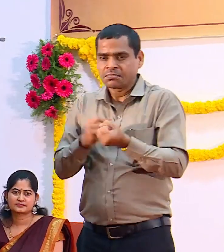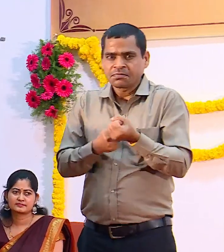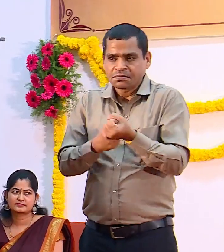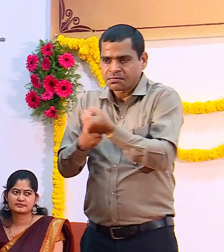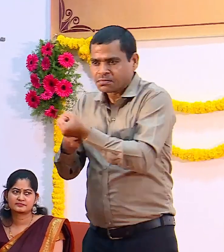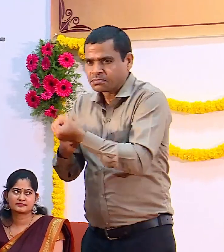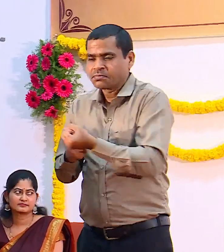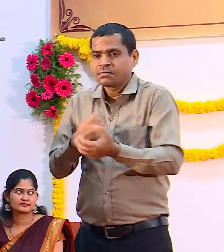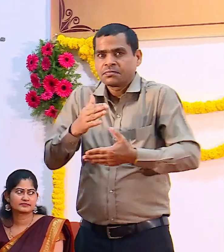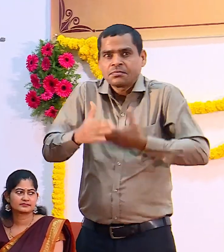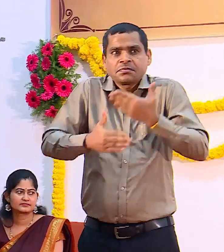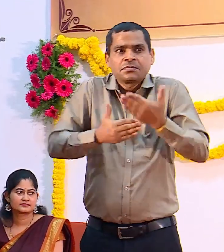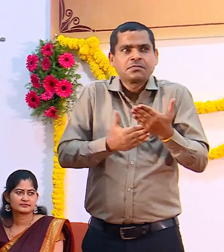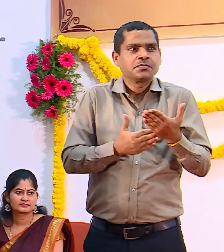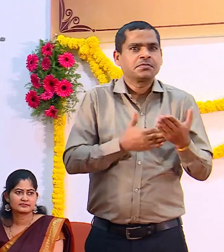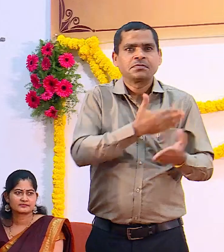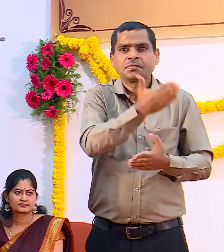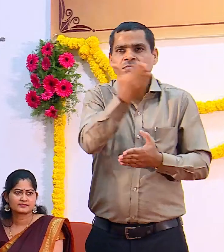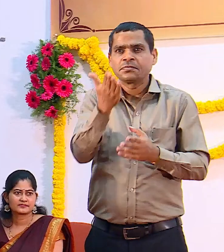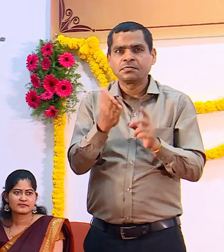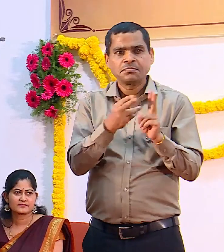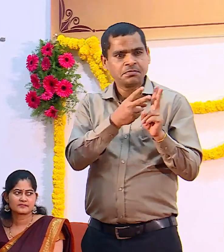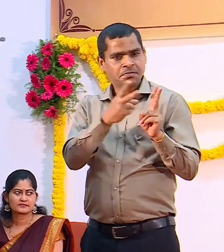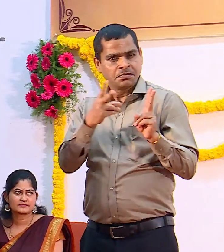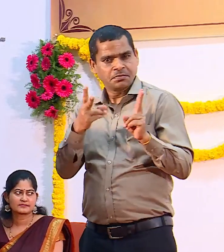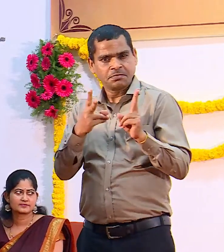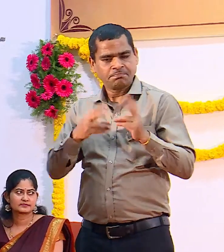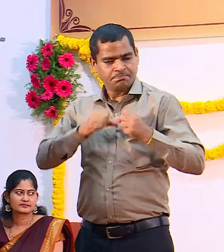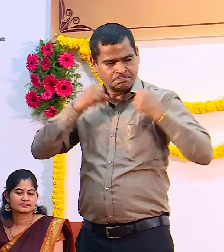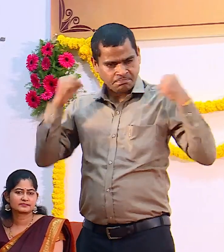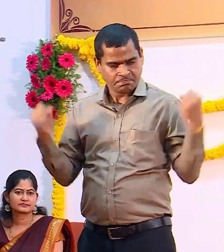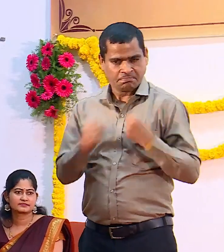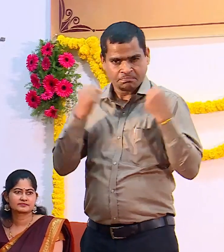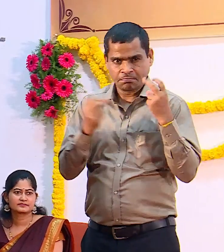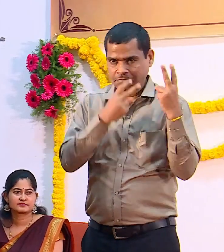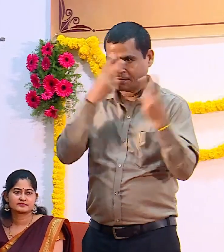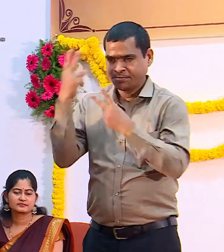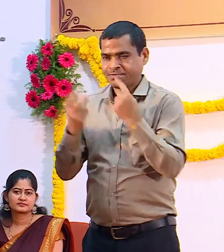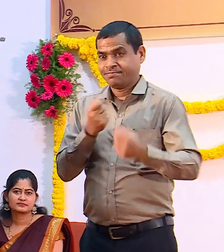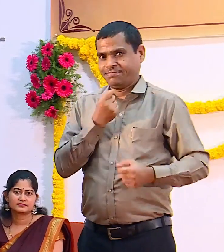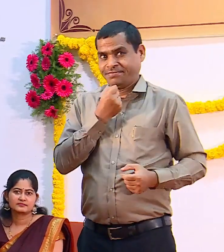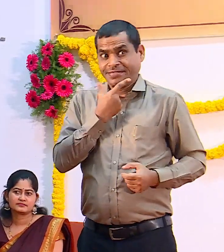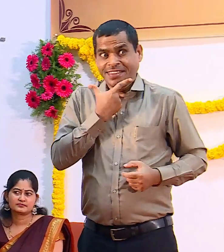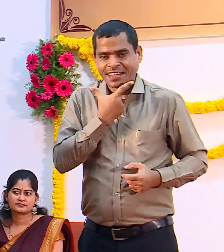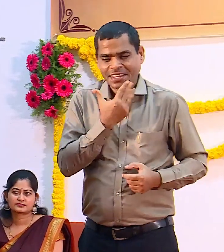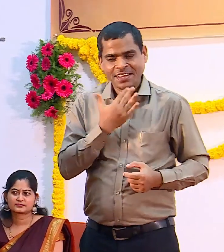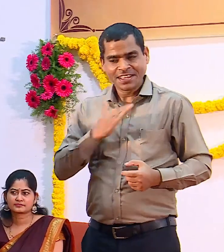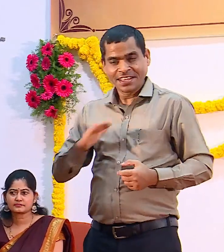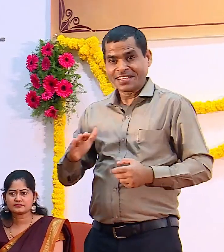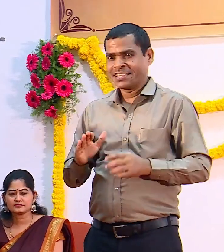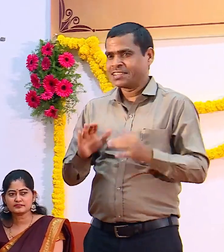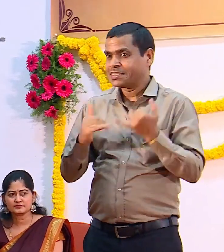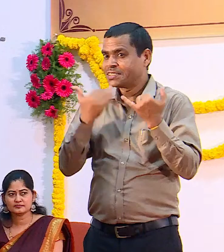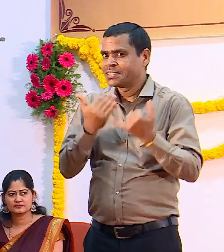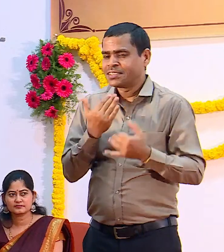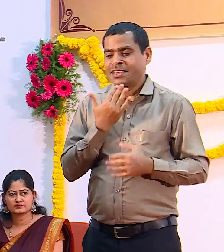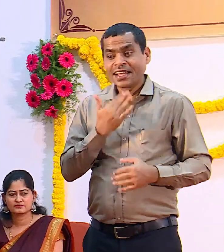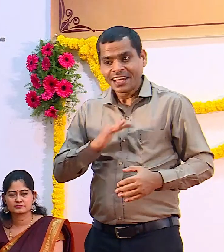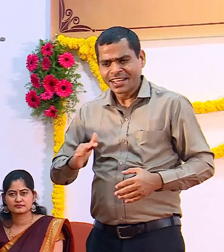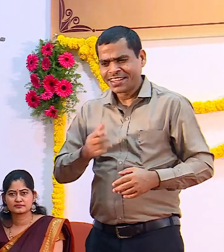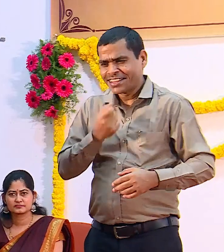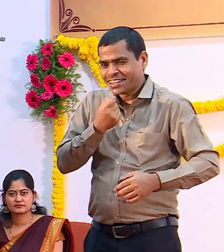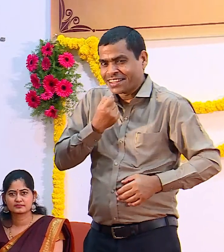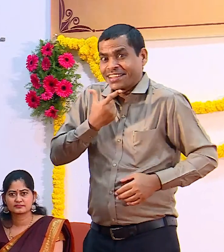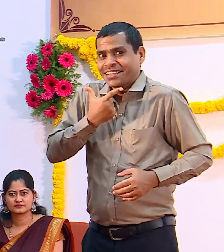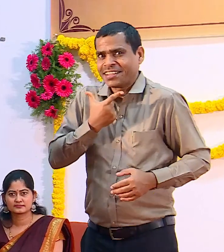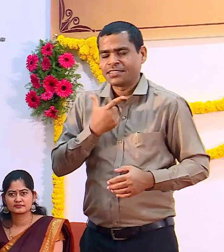and everywhere the kind of passion which was seen, and also the smiles of the children. सबसे अच्छा था कि जो बच्चों के चेहरे